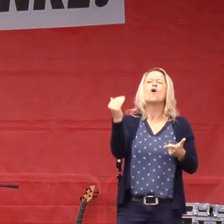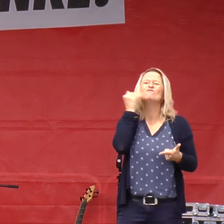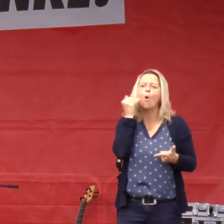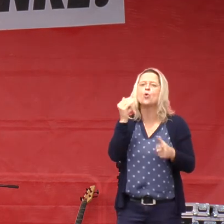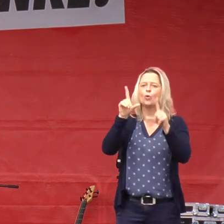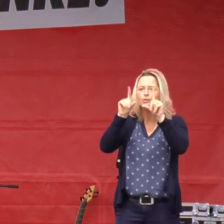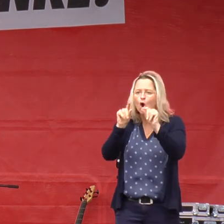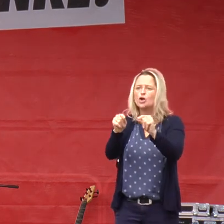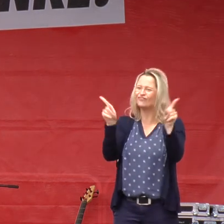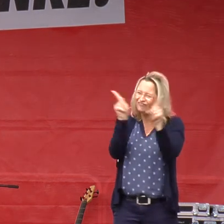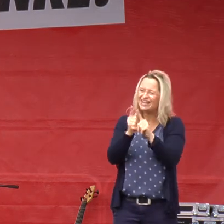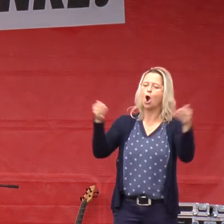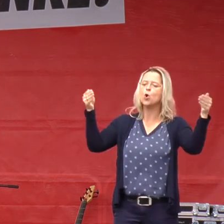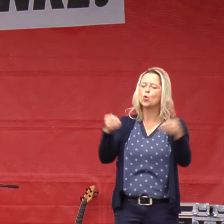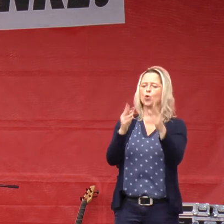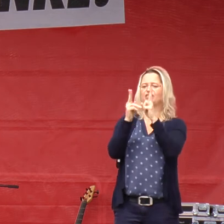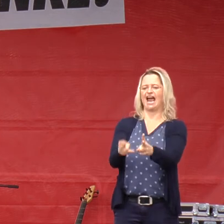nicht spekuliert werden.